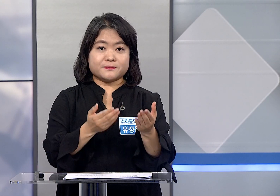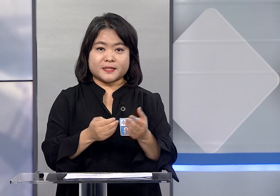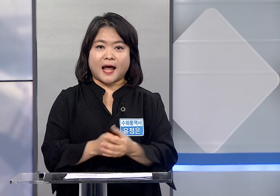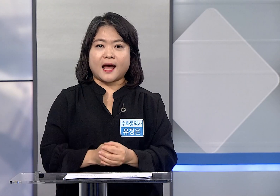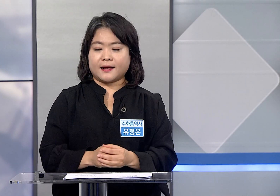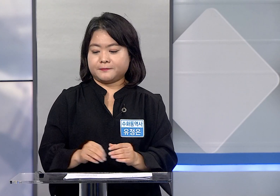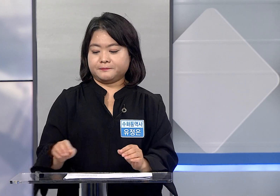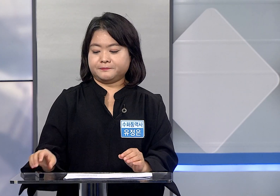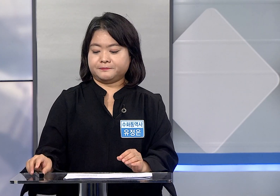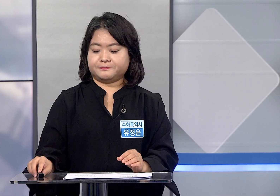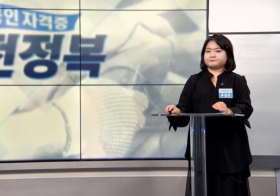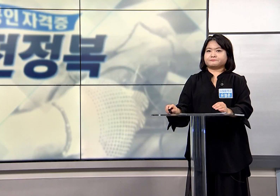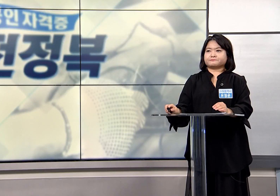하겠습니다.